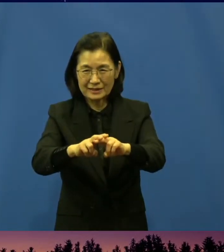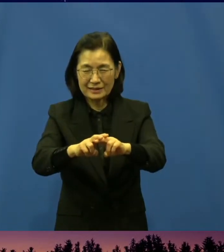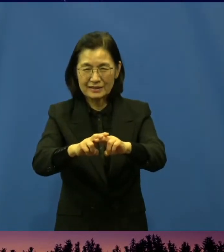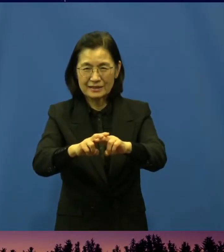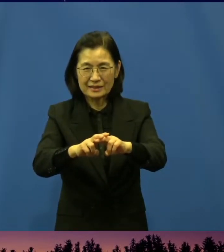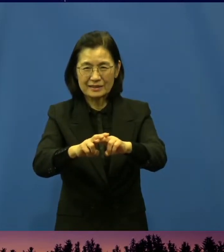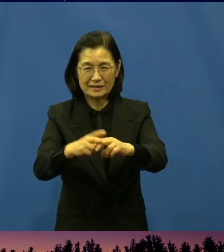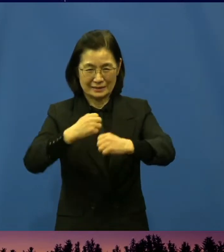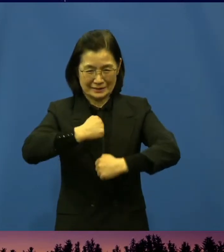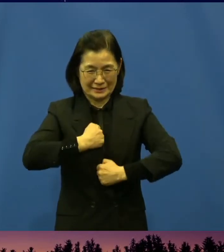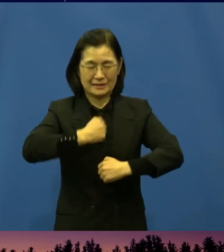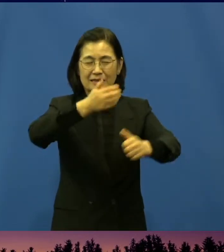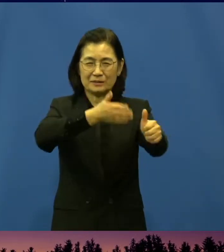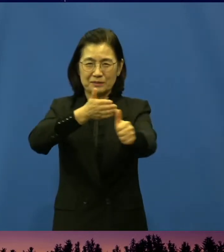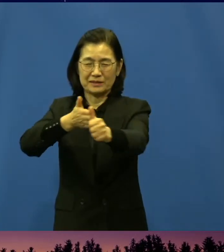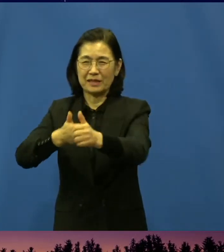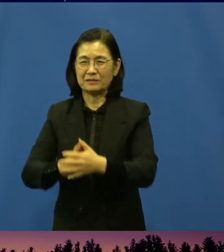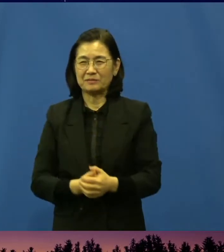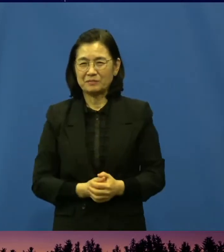사수합시다.